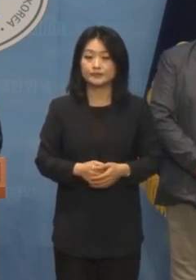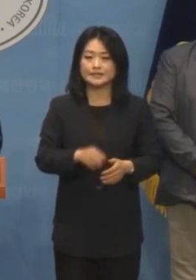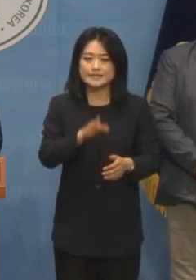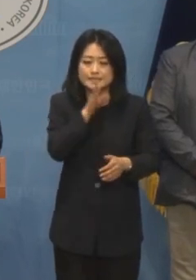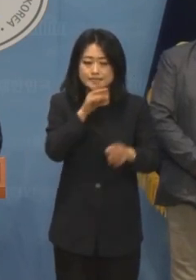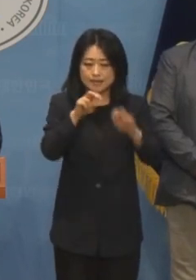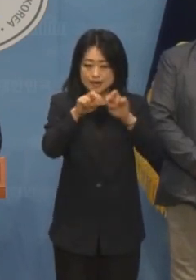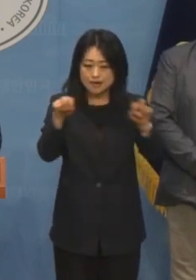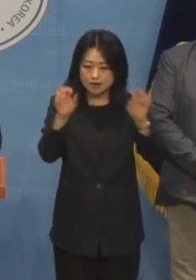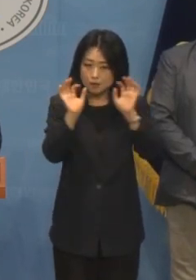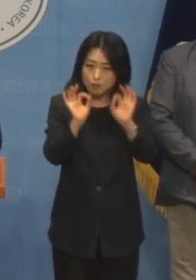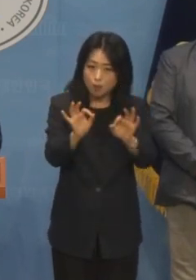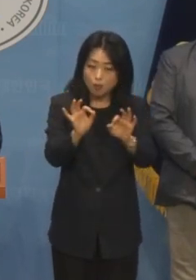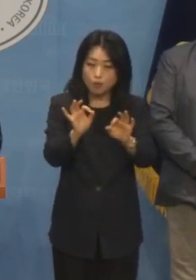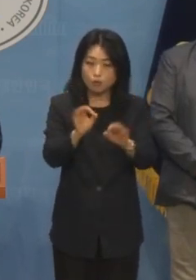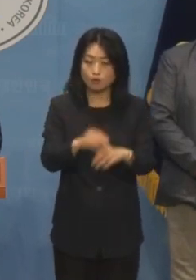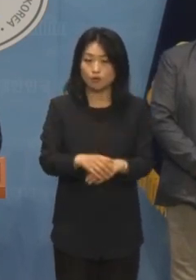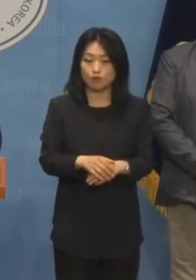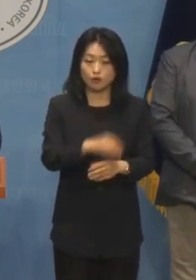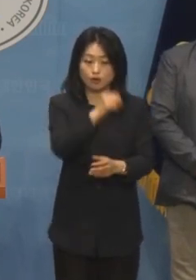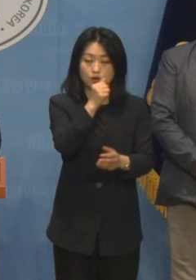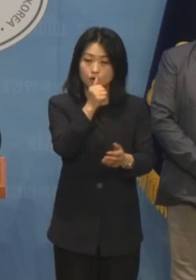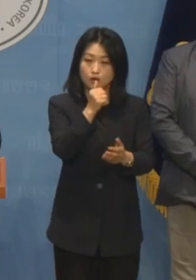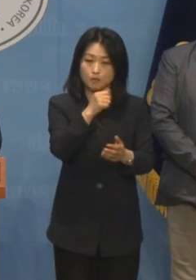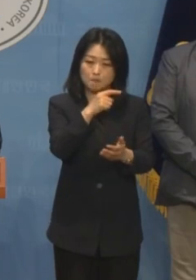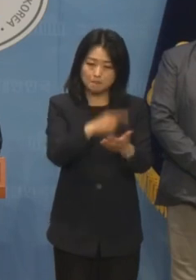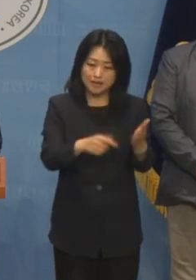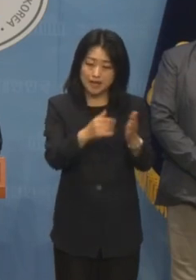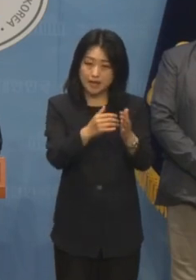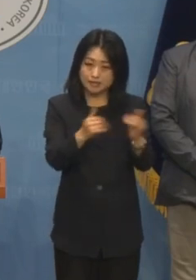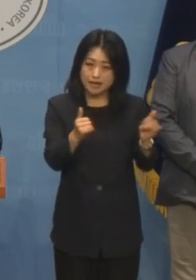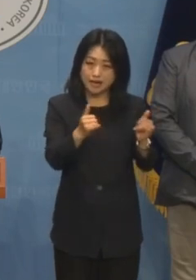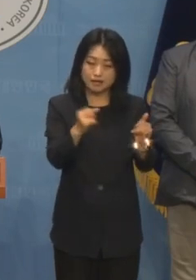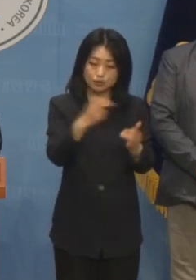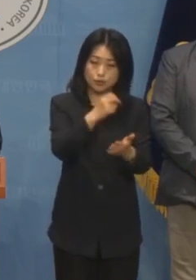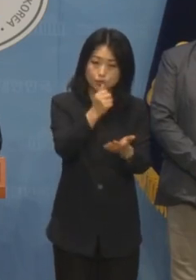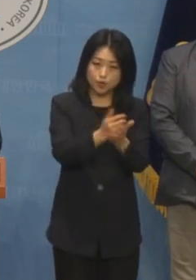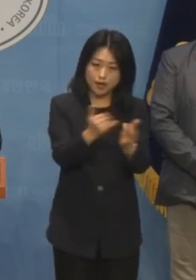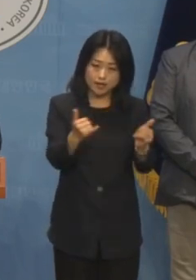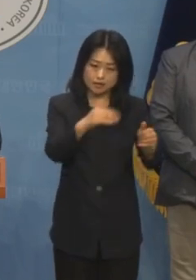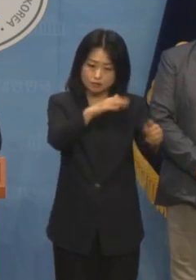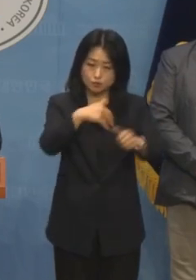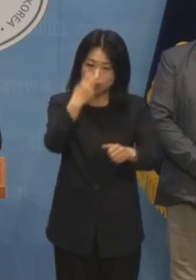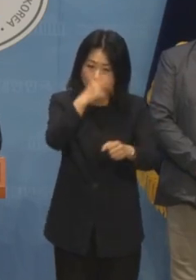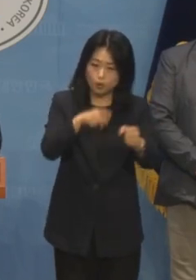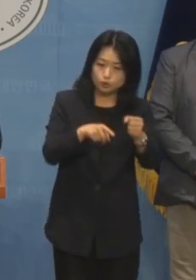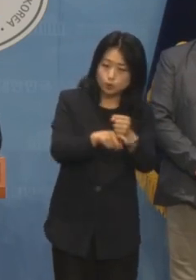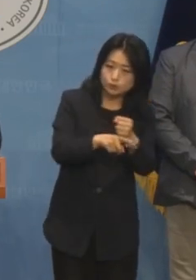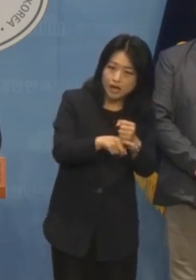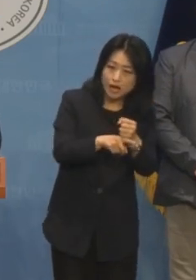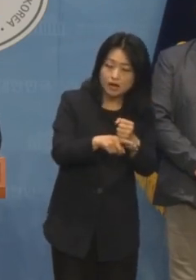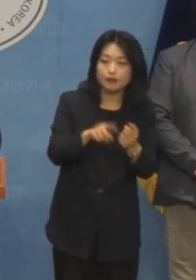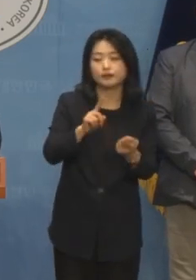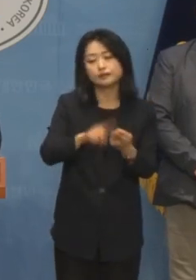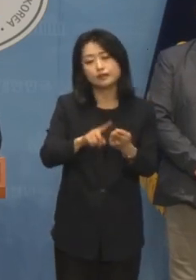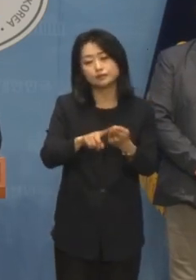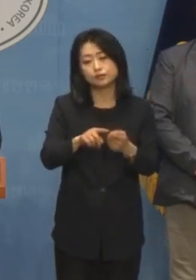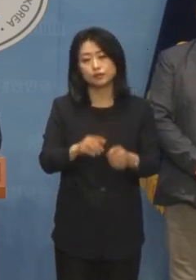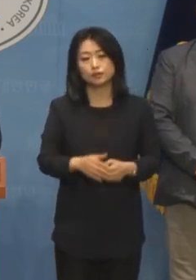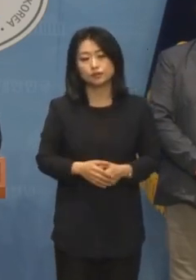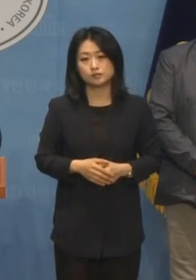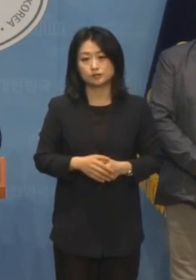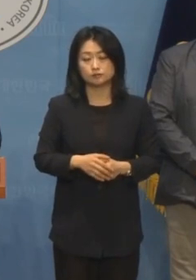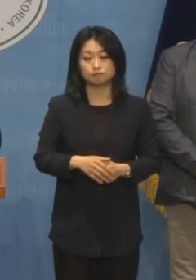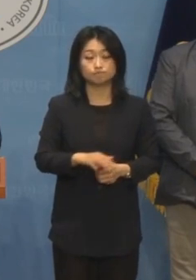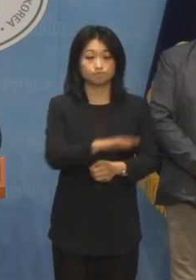진실의 발견과 피해 조사자의 인권을 보호하는 일이 사실상 모순이다 이렇게 말할지 모르지만은 그런